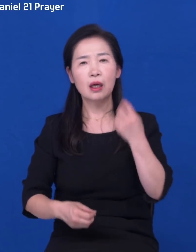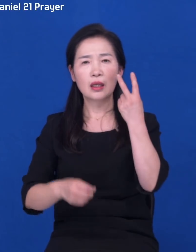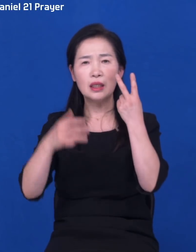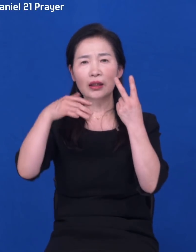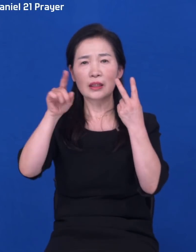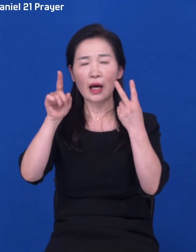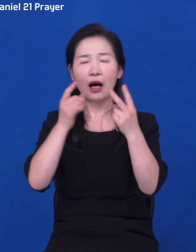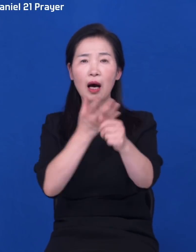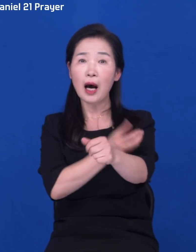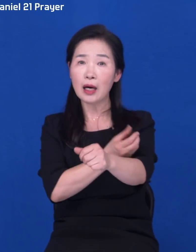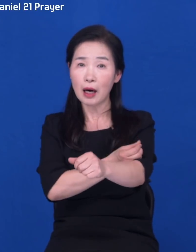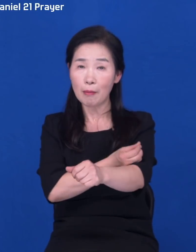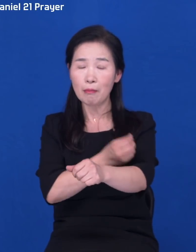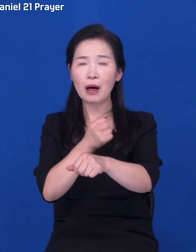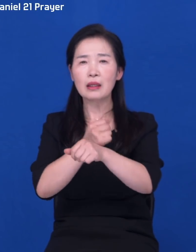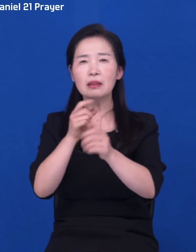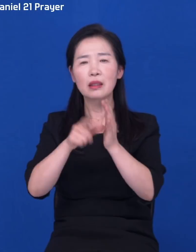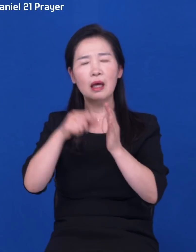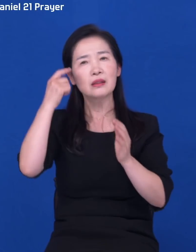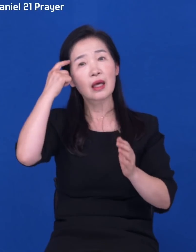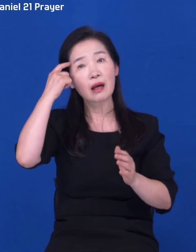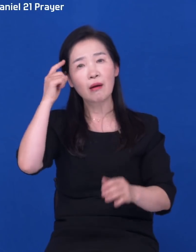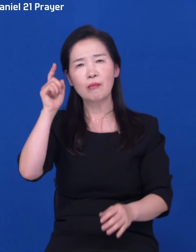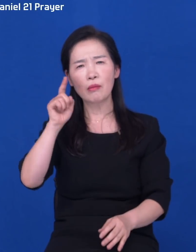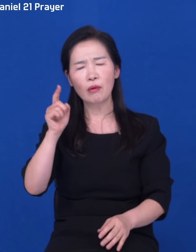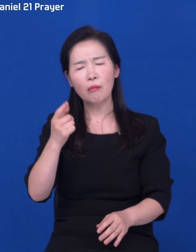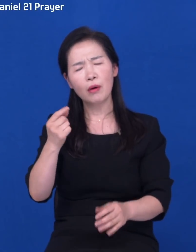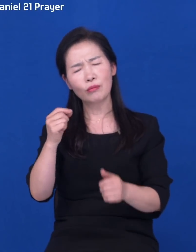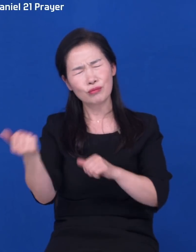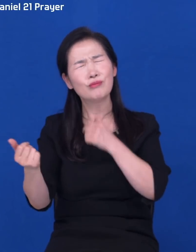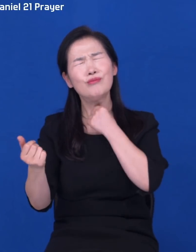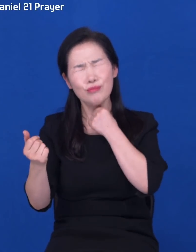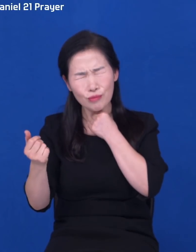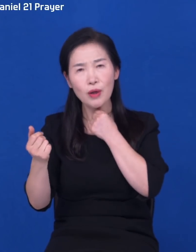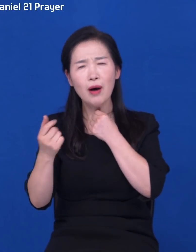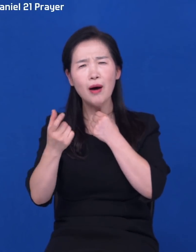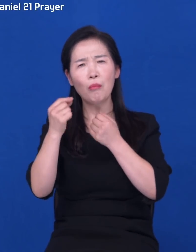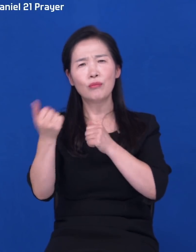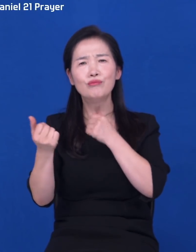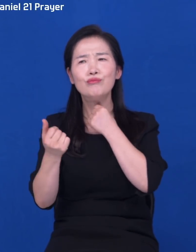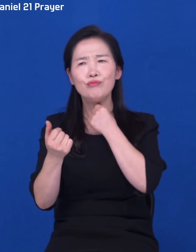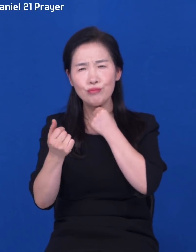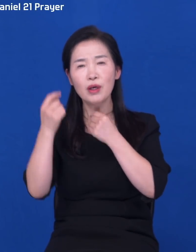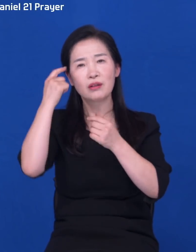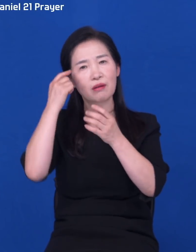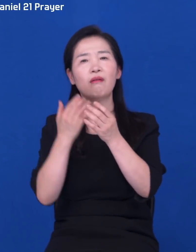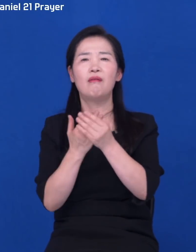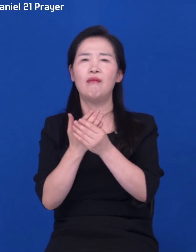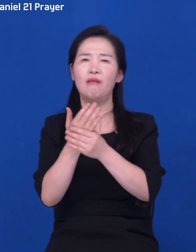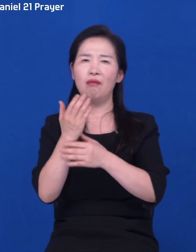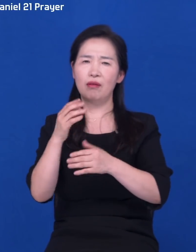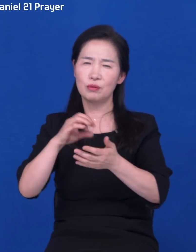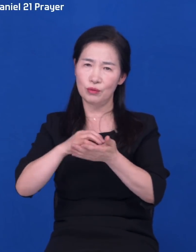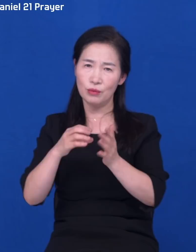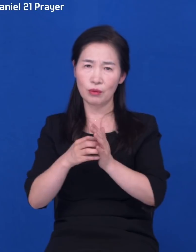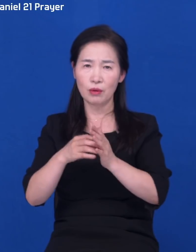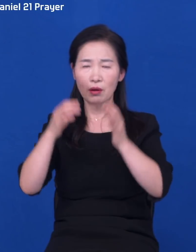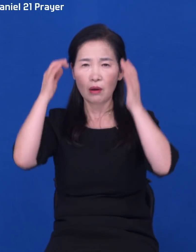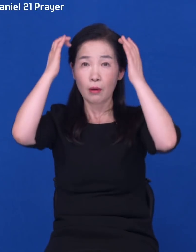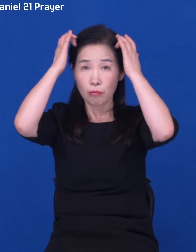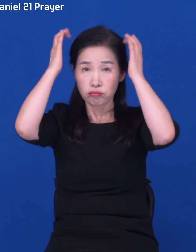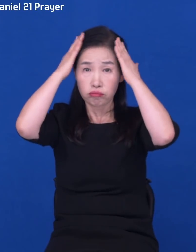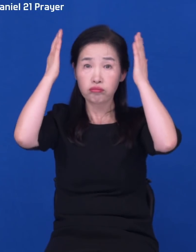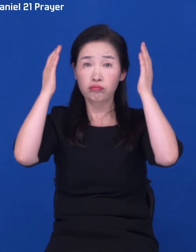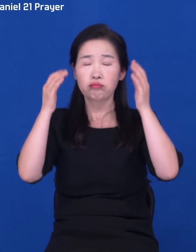생각이 들었냐면 이대로 빨리 죽어버리고 싶다 이 생각이 들더라고요. 그냥 머리도 다 없고 이런